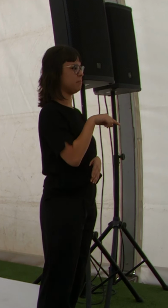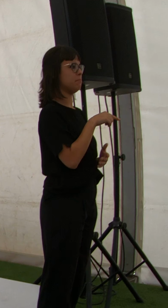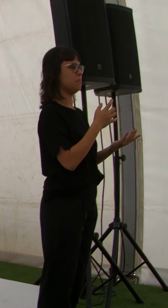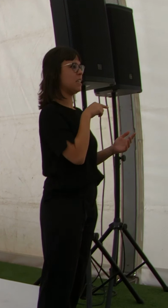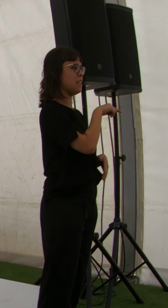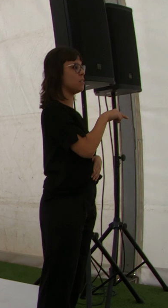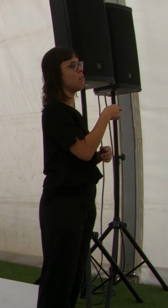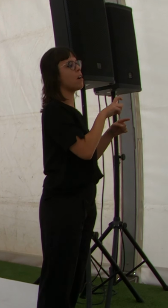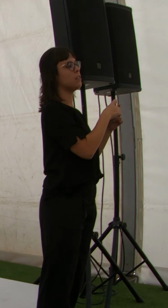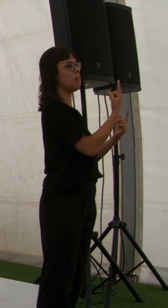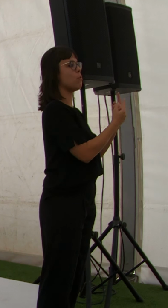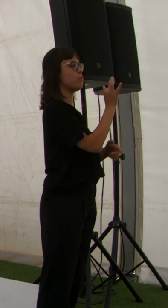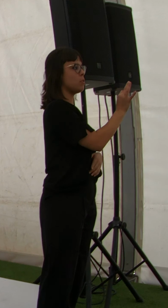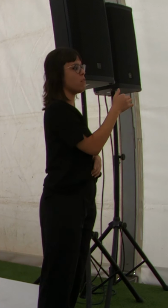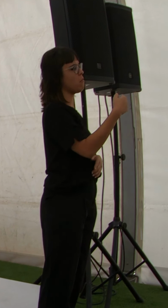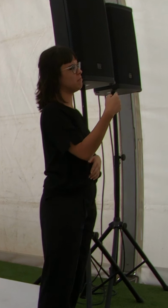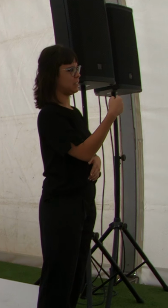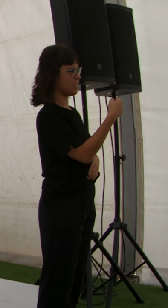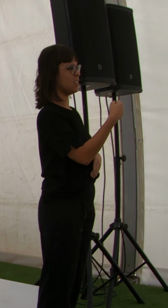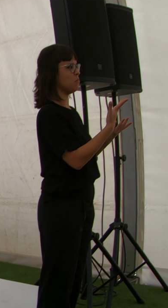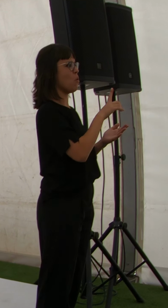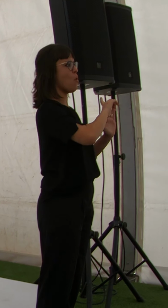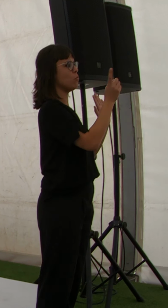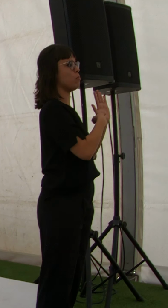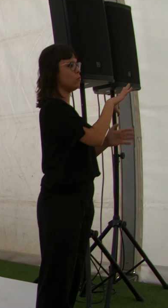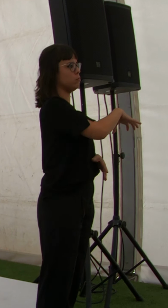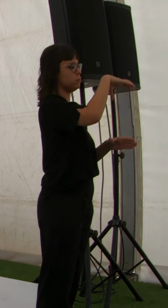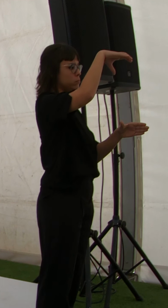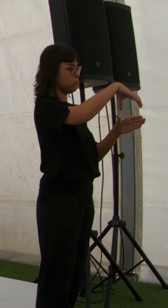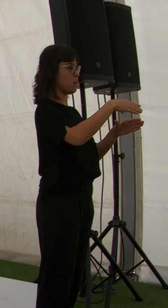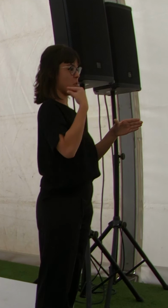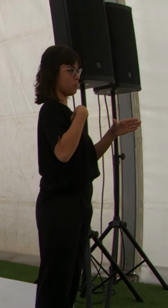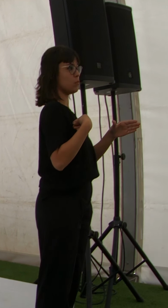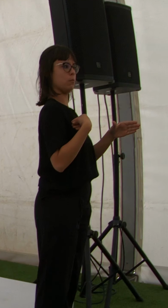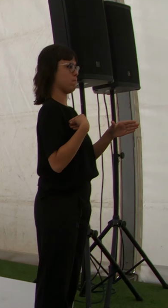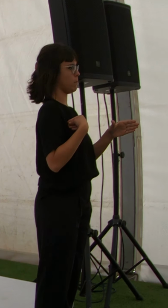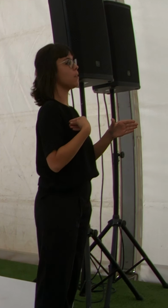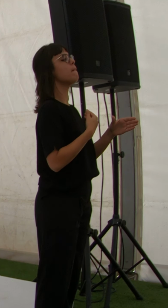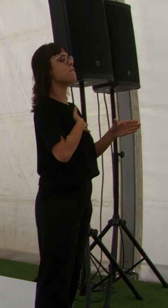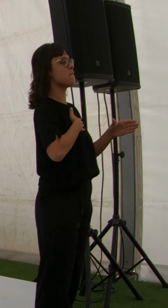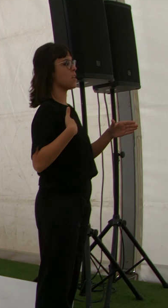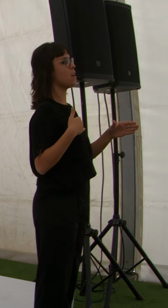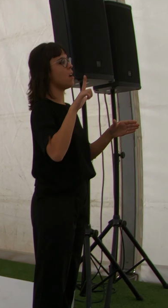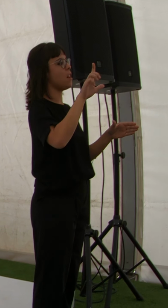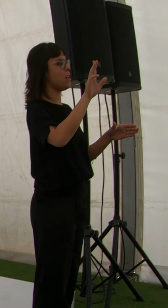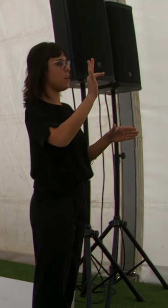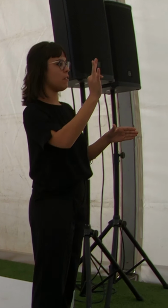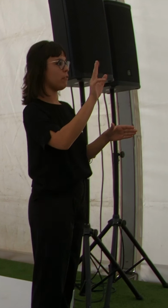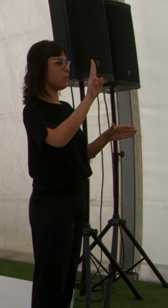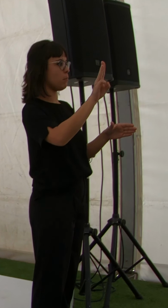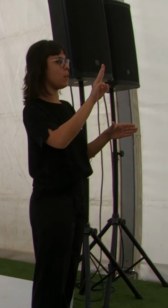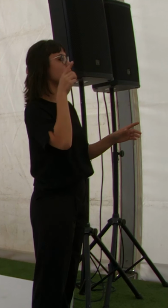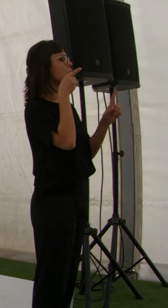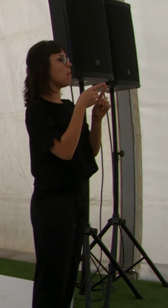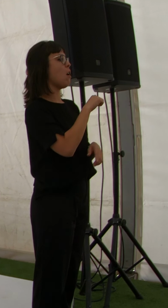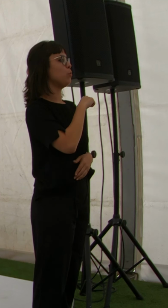características buenas, pero también tienen unos puntos débiles. Igual lo que queremos es una batería que tenga mucho LFP para tener mucha autonomía,